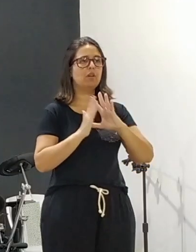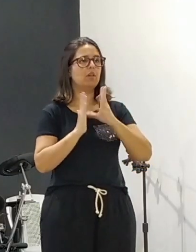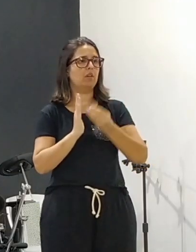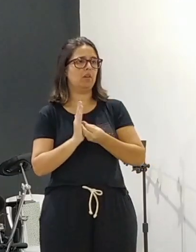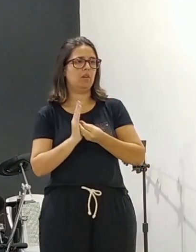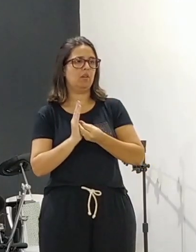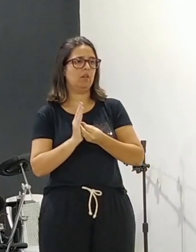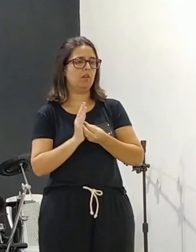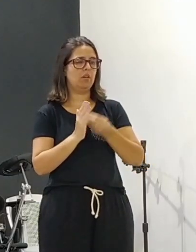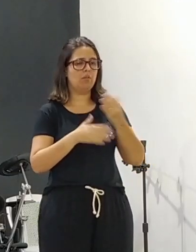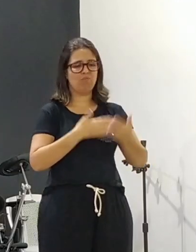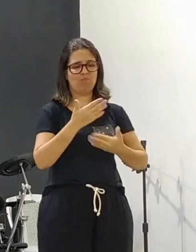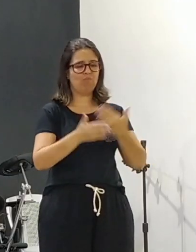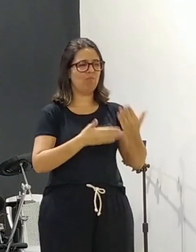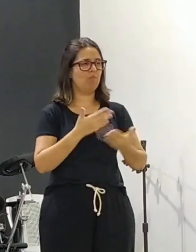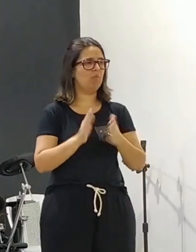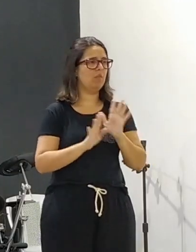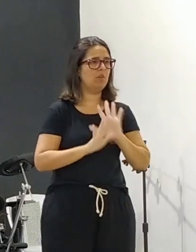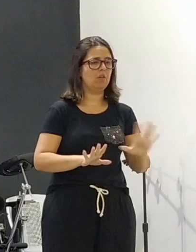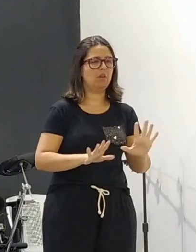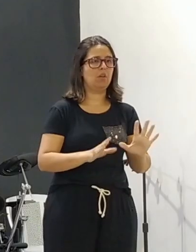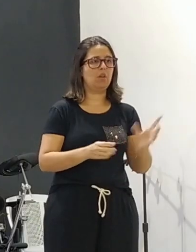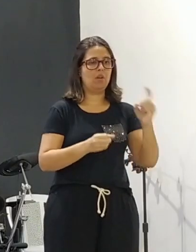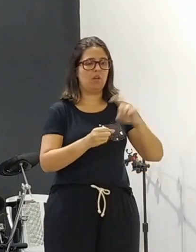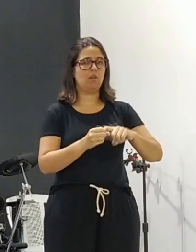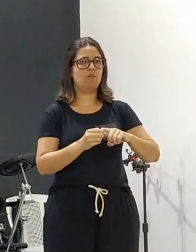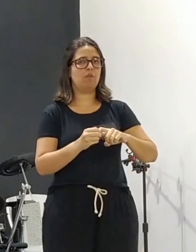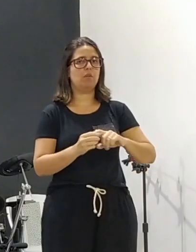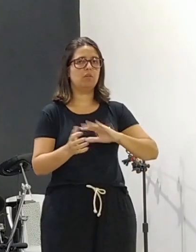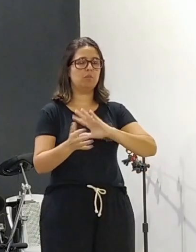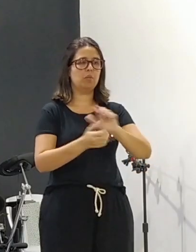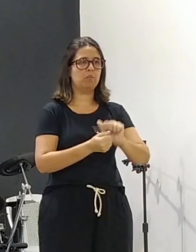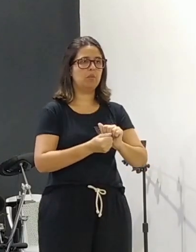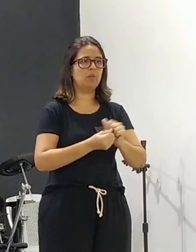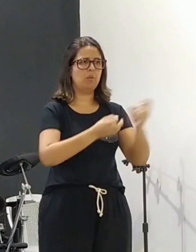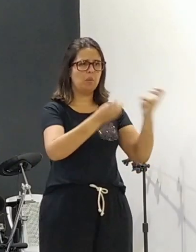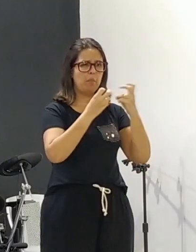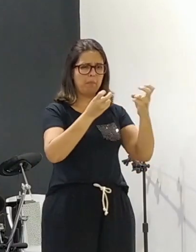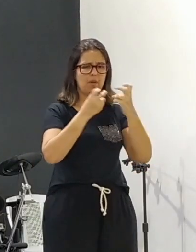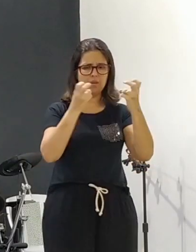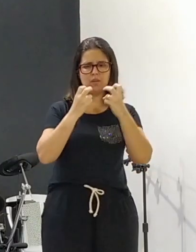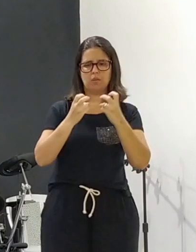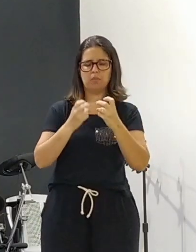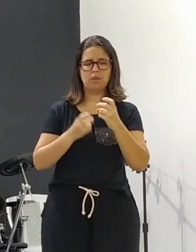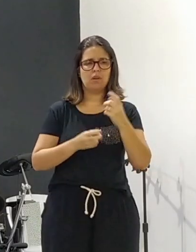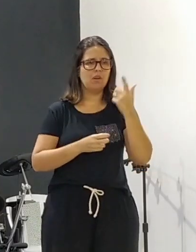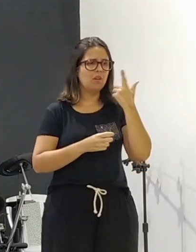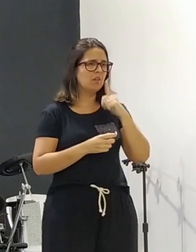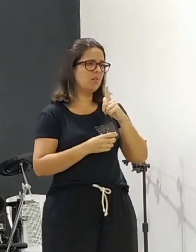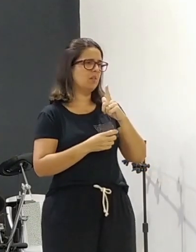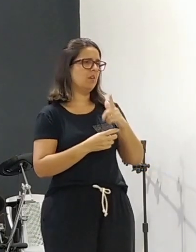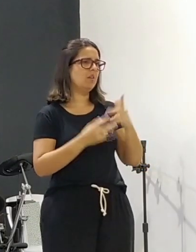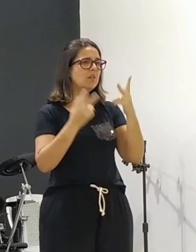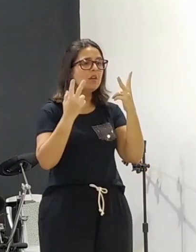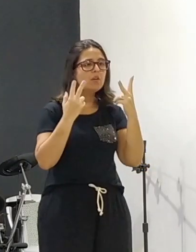de participar da igreja, ele volta para o mundo, mas quando ele chega lá, ele vê que ele não consegue mais se encaixar naquele modelo, porque